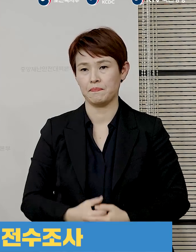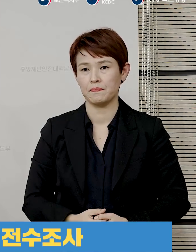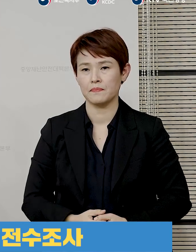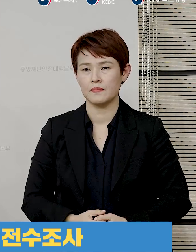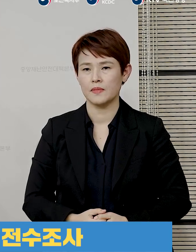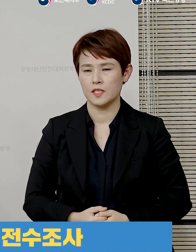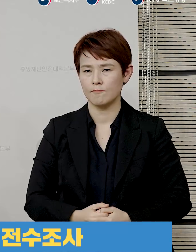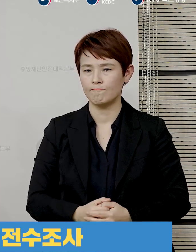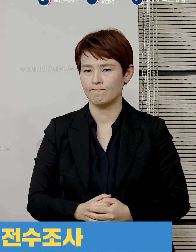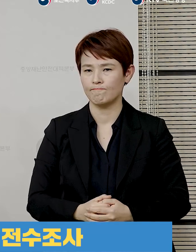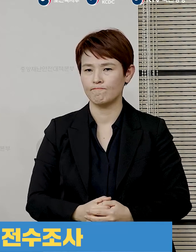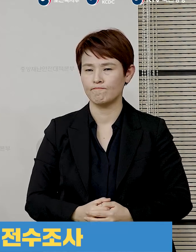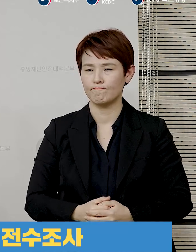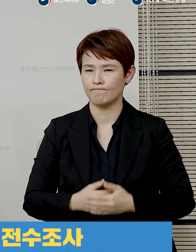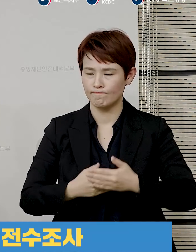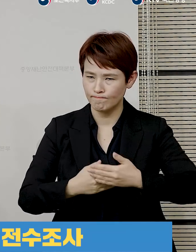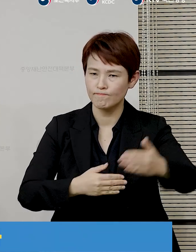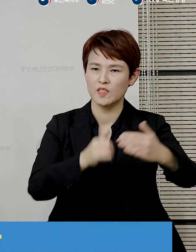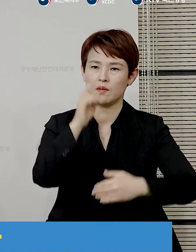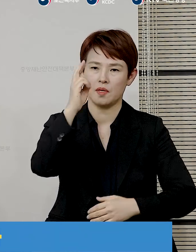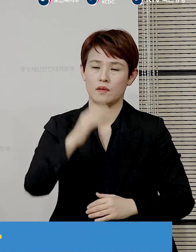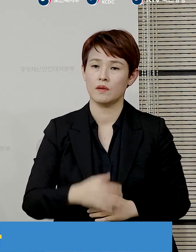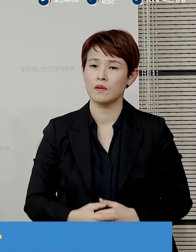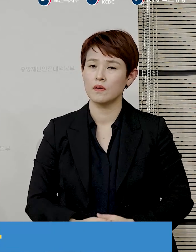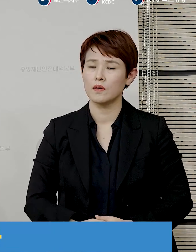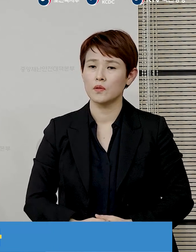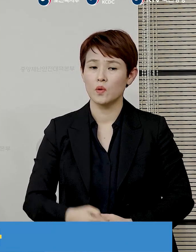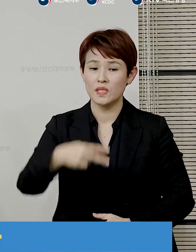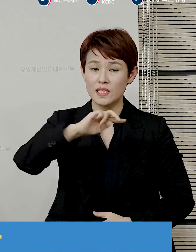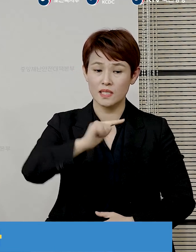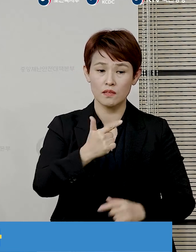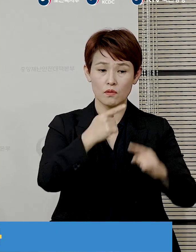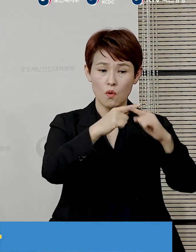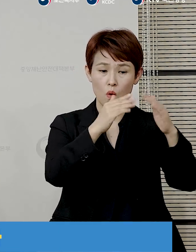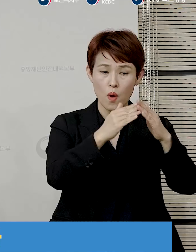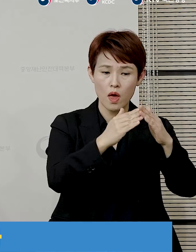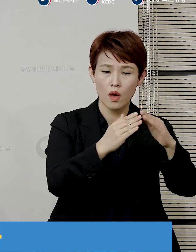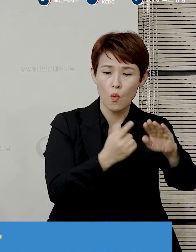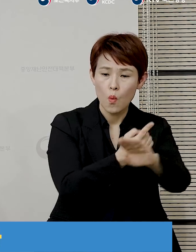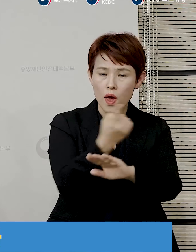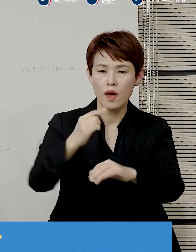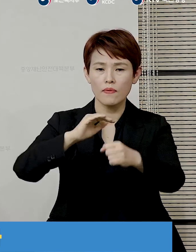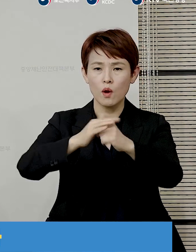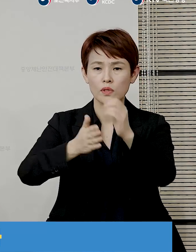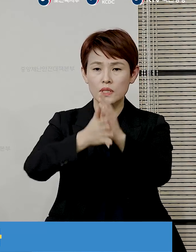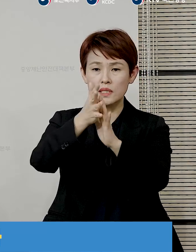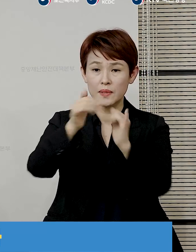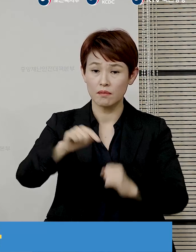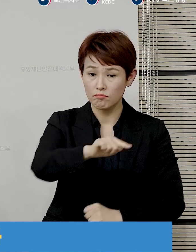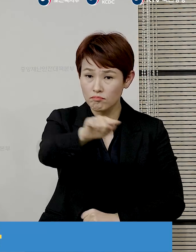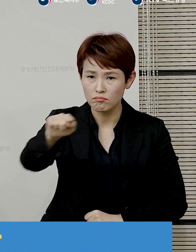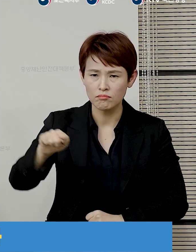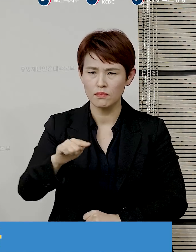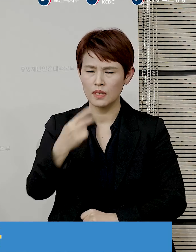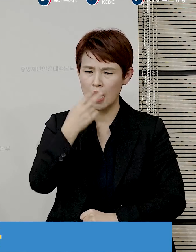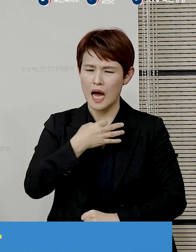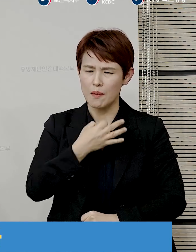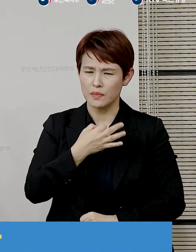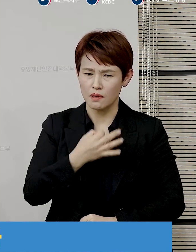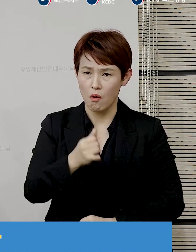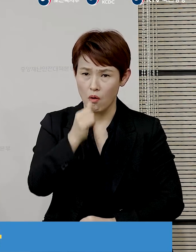시행이 예정대로 될 겁니다. 또한 이 신천지 이외의 일반적인 대구 시민들에 대해서도